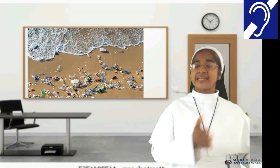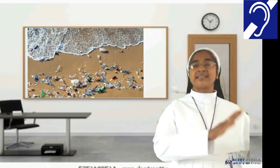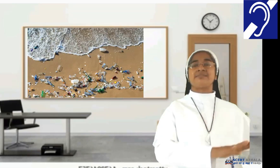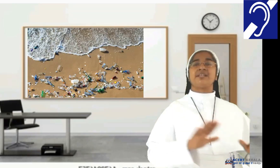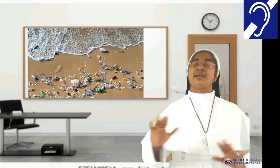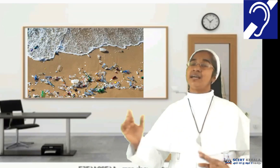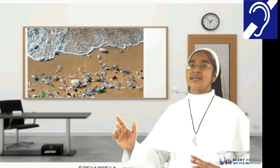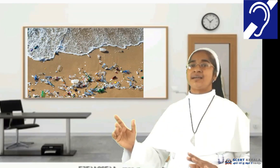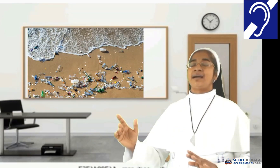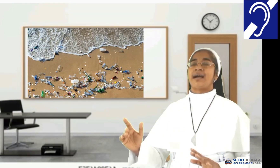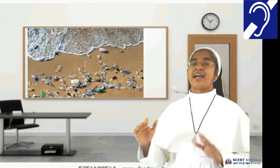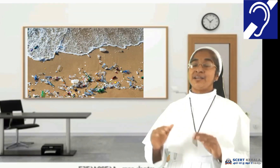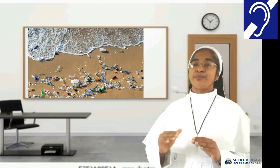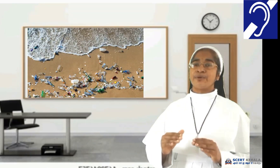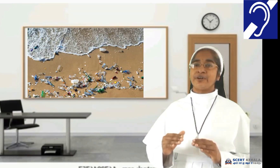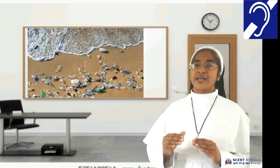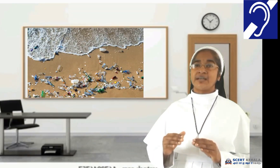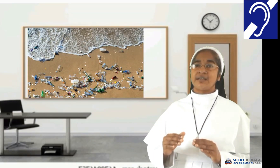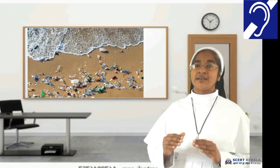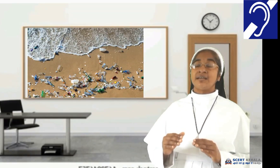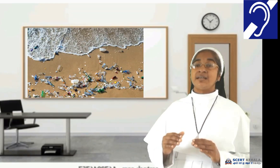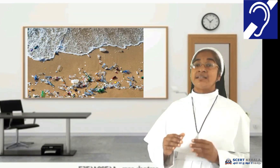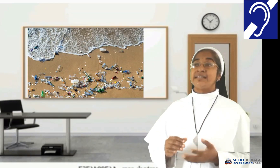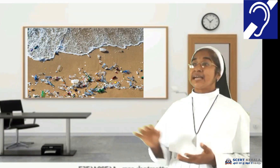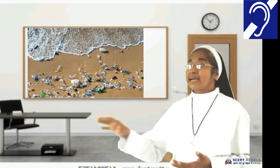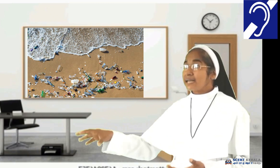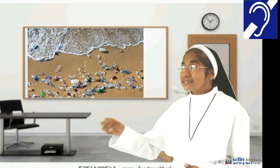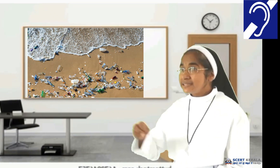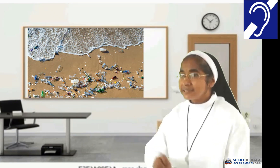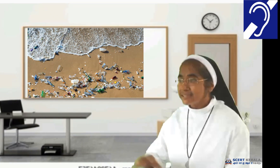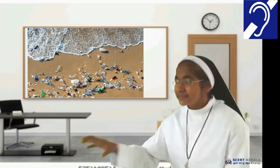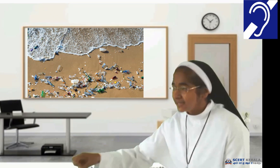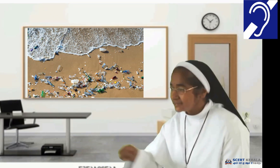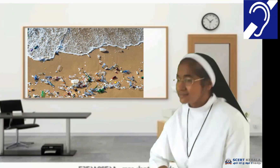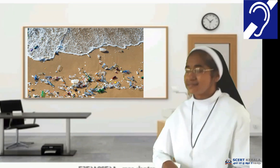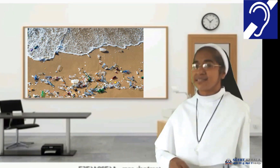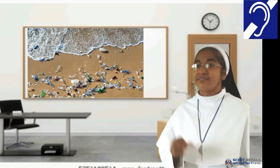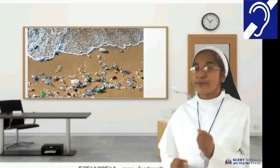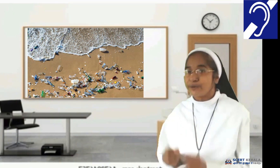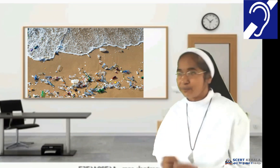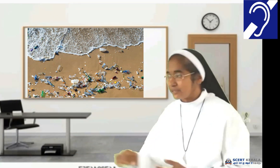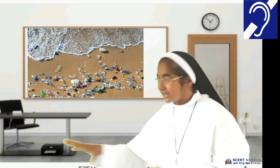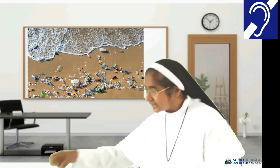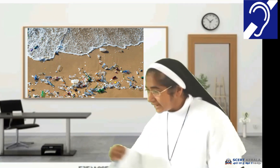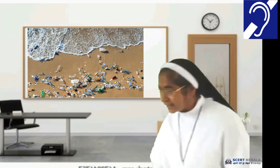കടൽ തീരത്ത് വന്ന് അടിയുമ്പോഴ് ദേ കളക്റ്റഡ് ദ തിങ്സ്. ഇവർ ഓടിപ്പോട്ട്